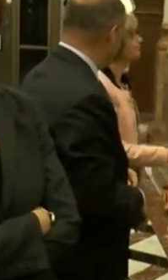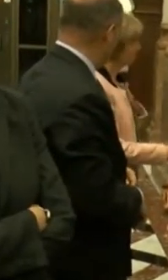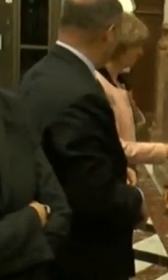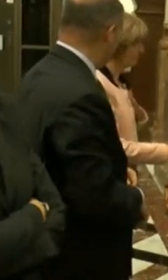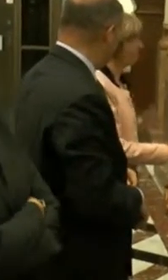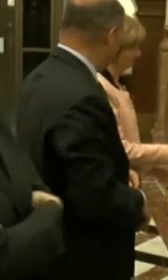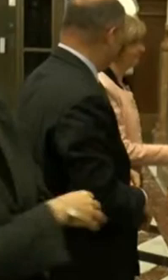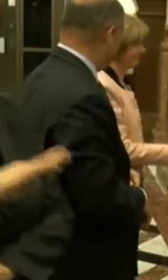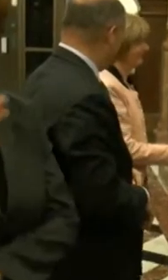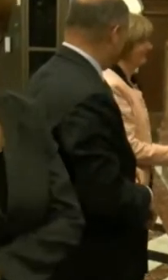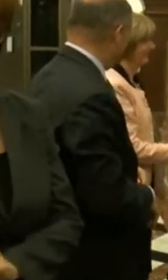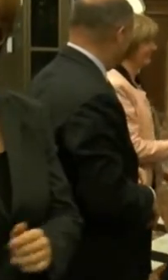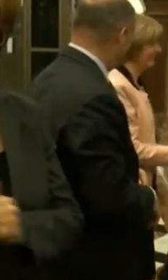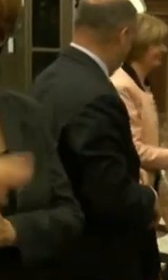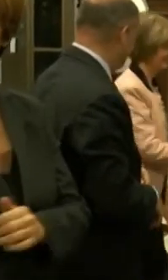Andaluza.